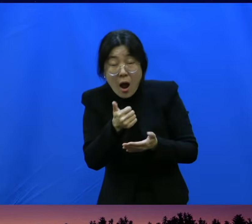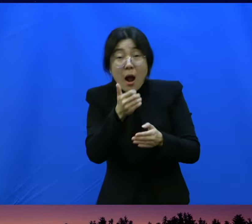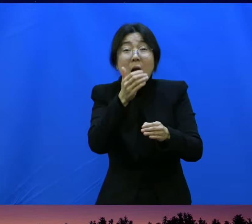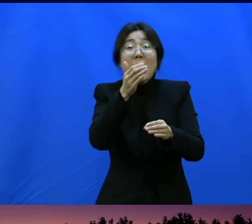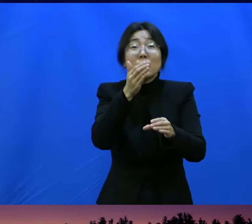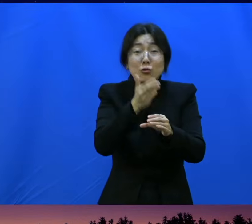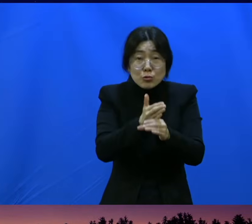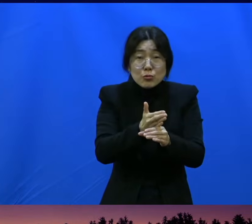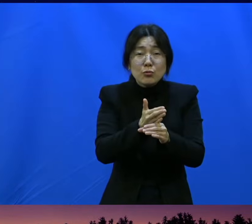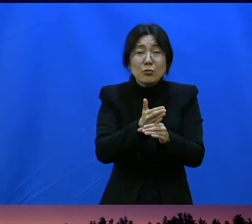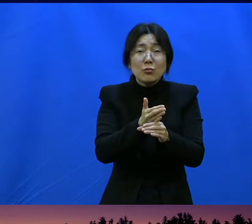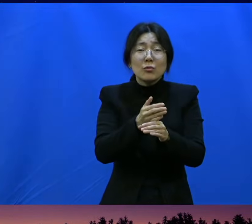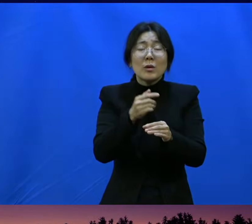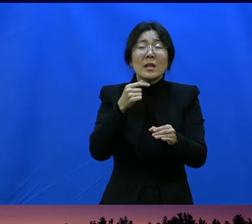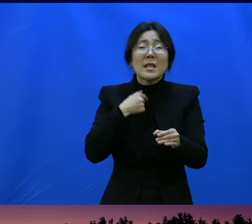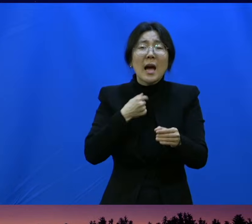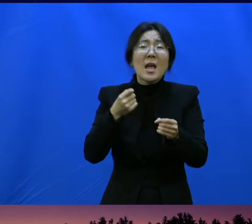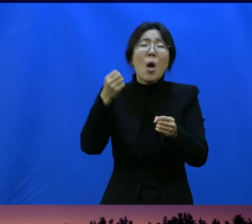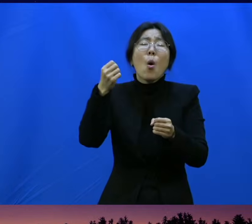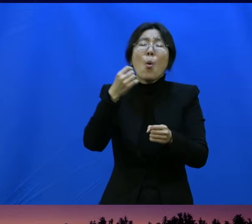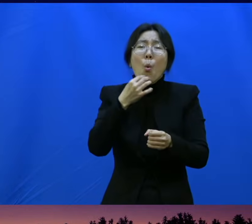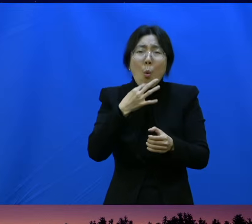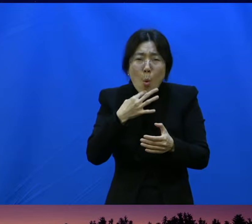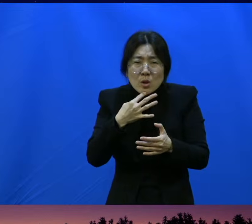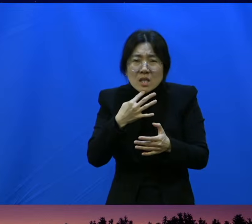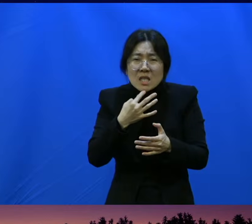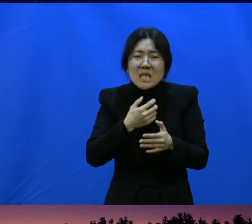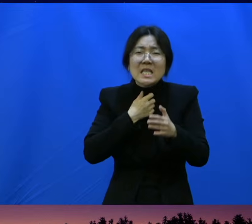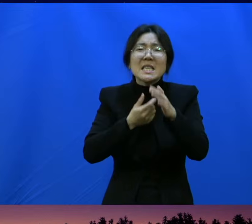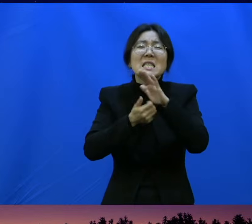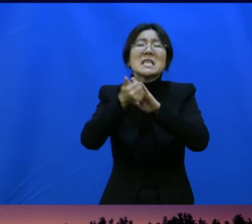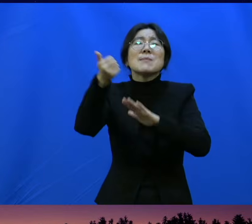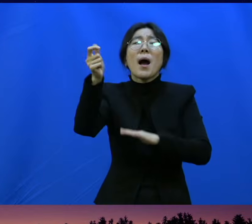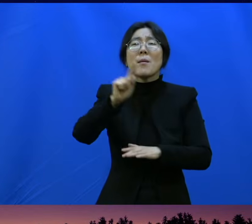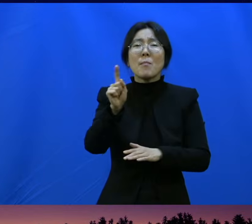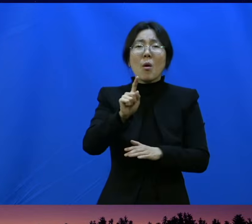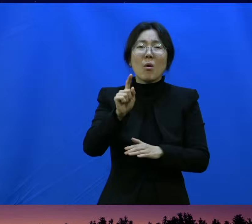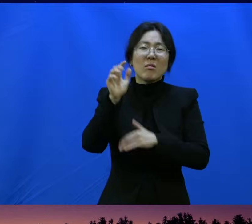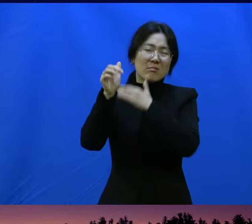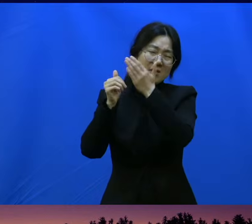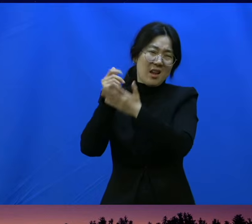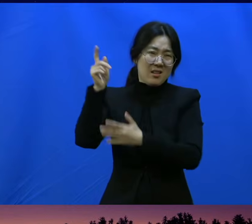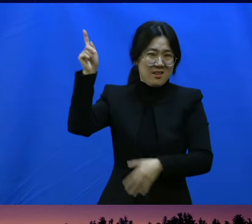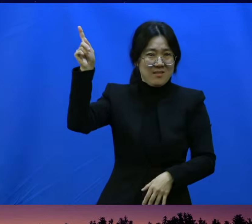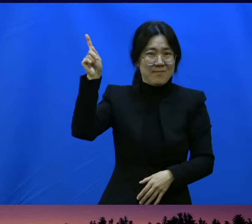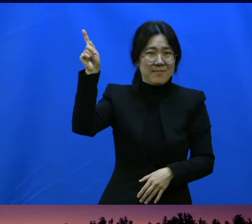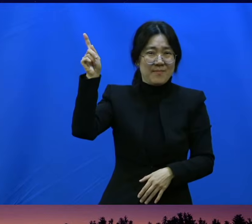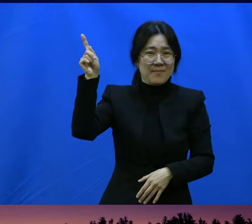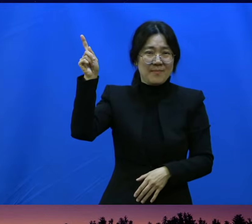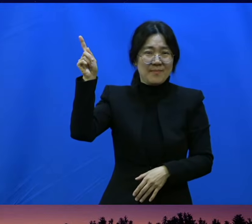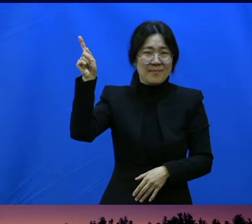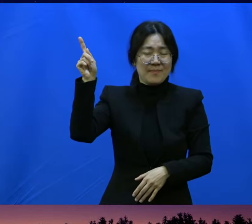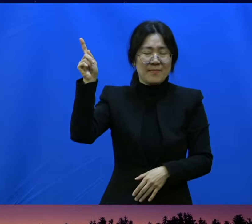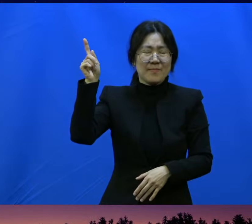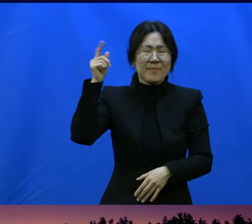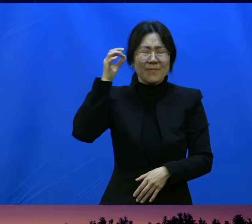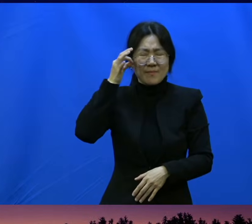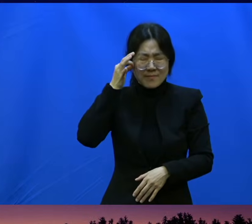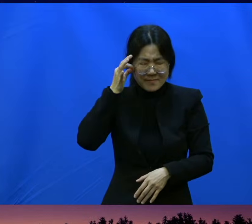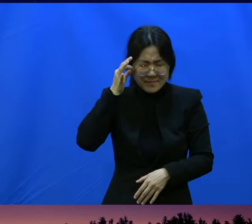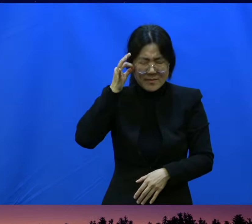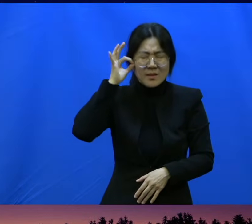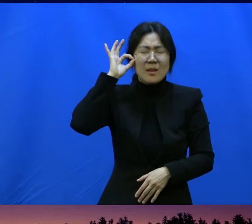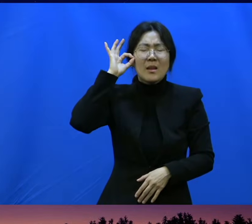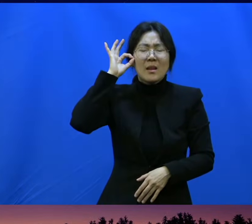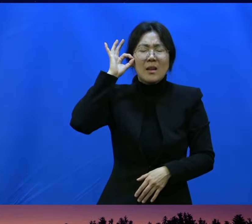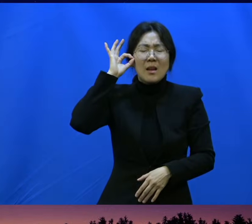하나님을 찾을 때 그 어두운 굴 속에 희망의 빛처럼 다가오신 분이 하나님이시고, 그